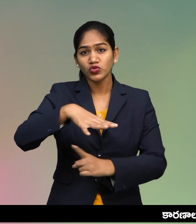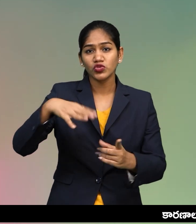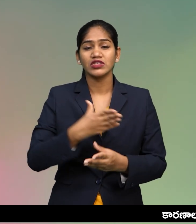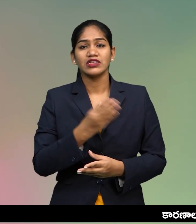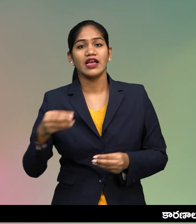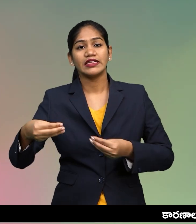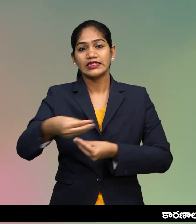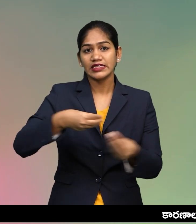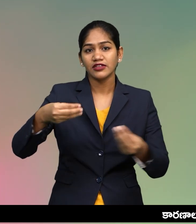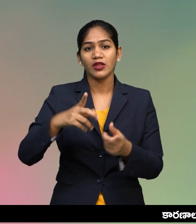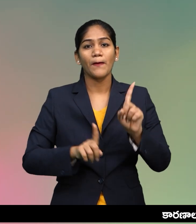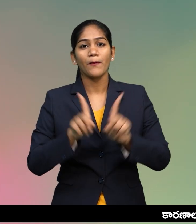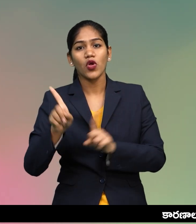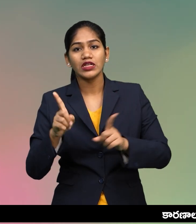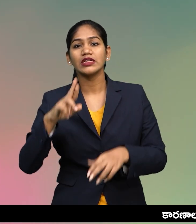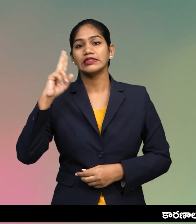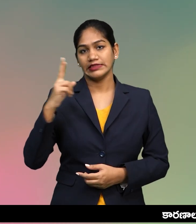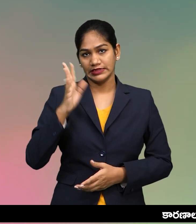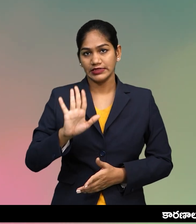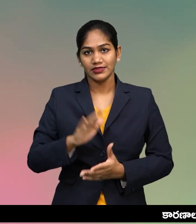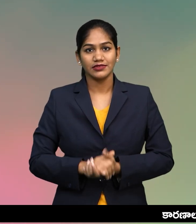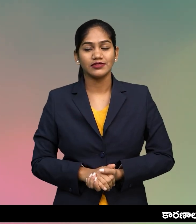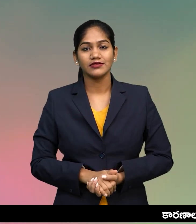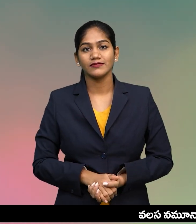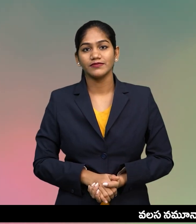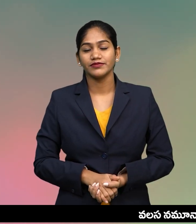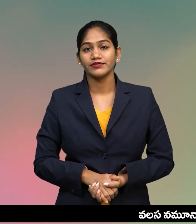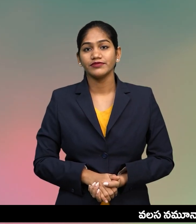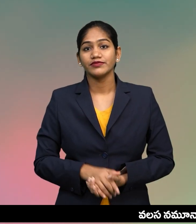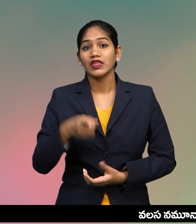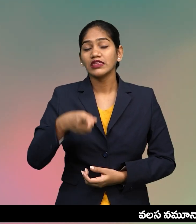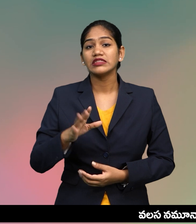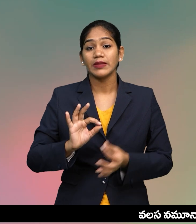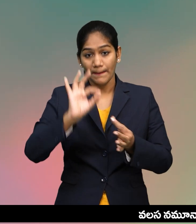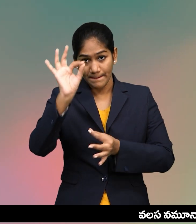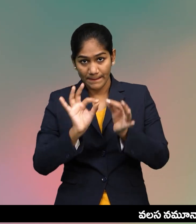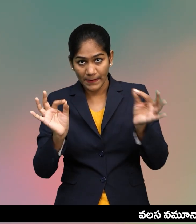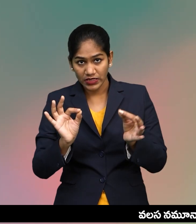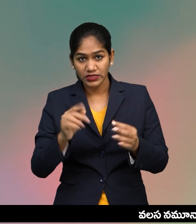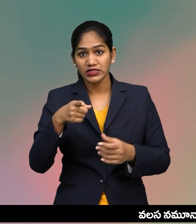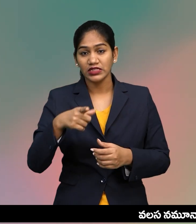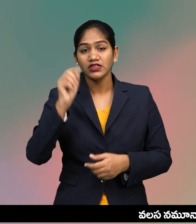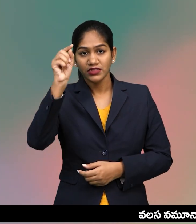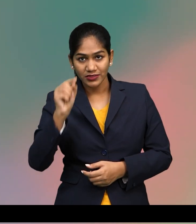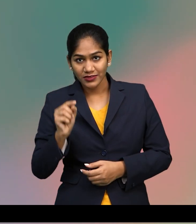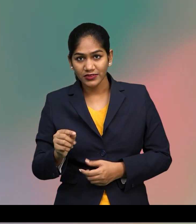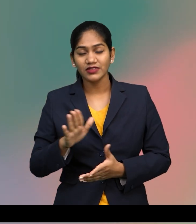కారణాల వల్ల వలసలు పుడతాయి. వలస నమూనాల కొలతలు మరియు వర్గీకరణ. వలస